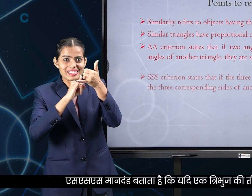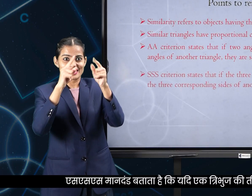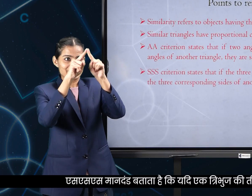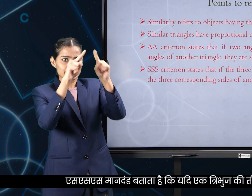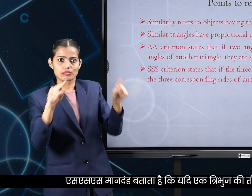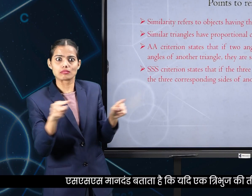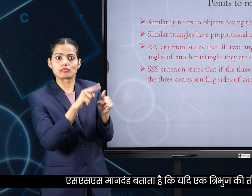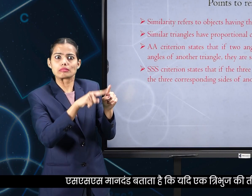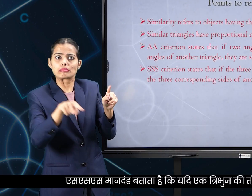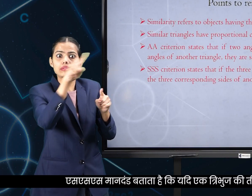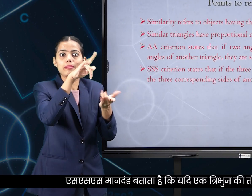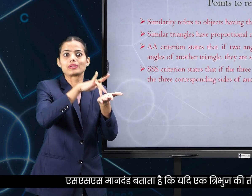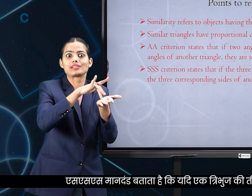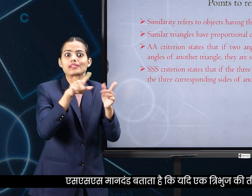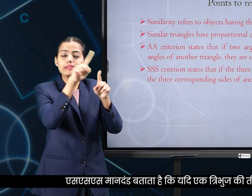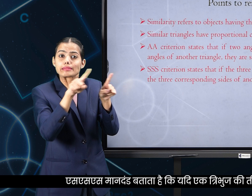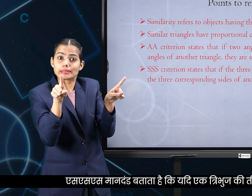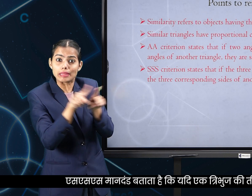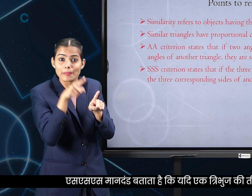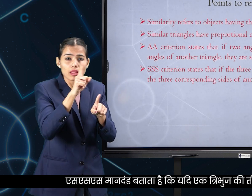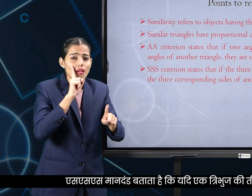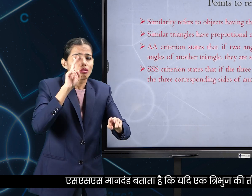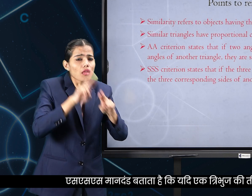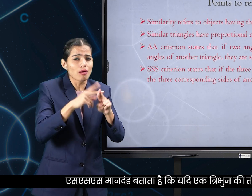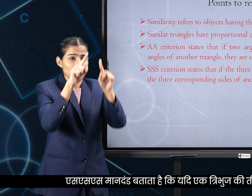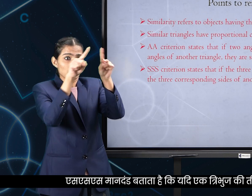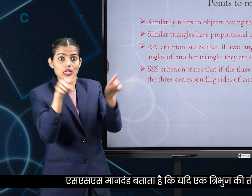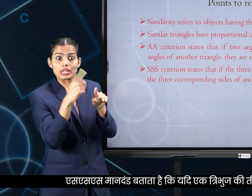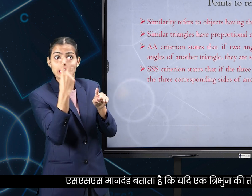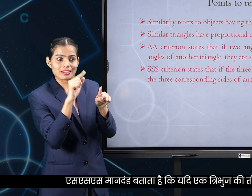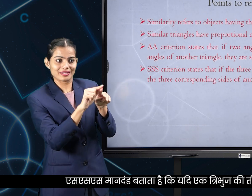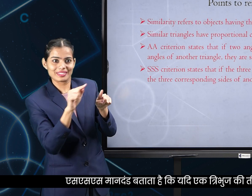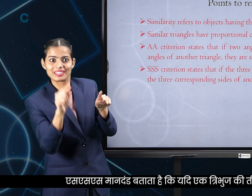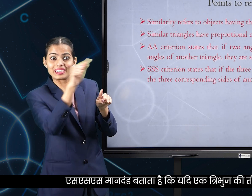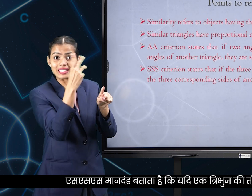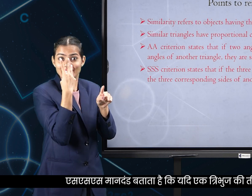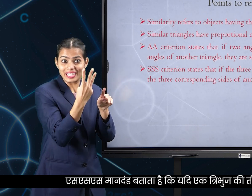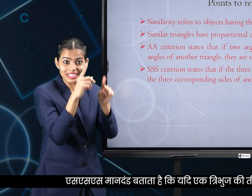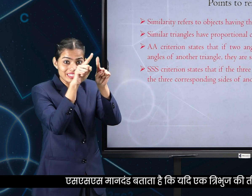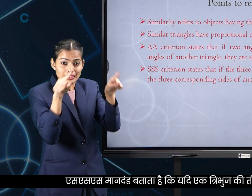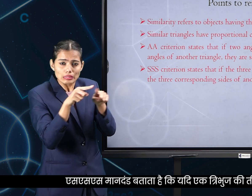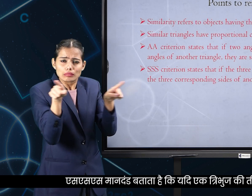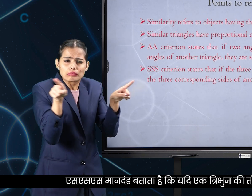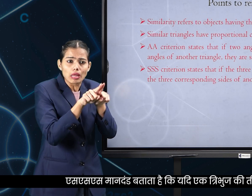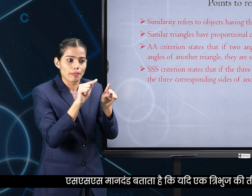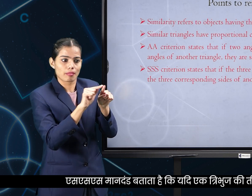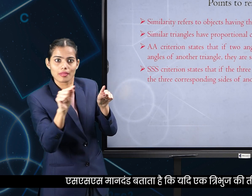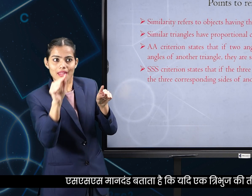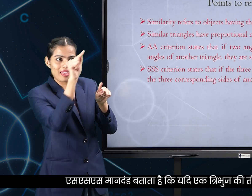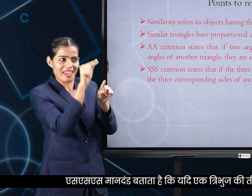यस मानदंड बताता है कि यदि एक त्रिभुज की तीन भुजाएं दूसरे त्रिभुज की